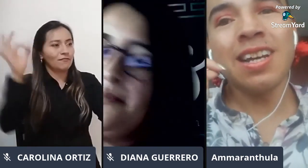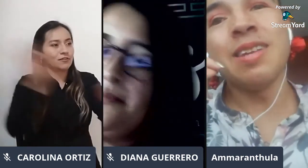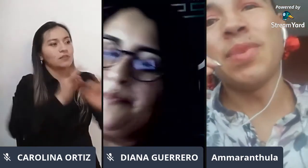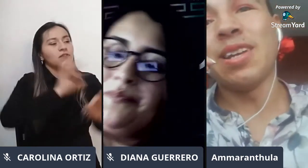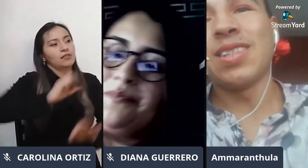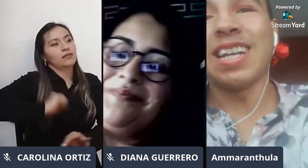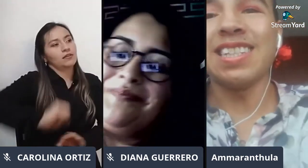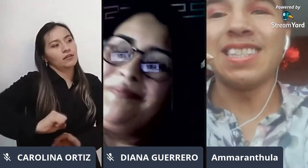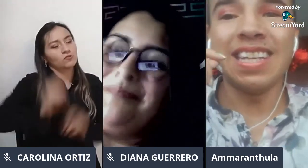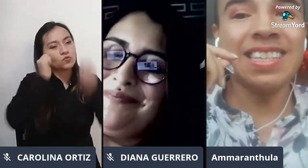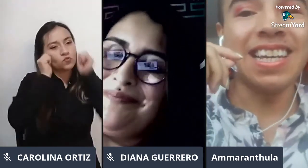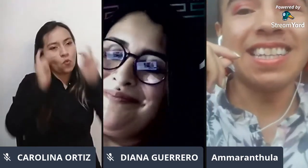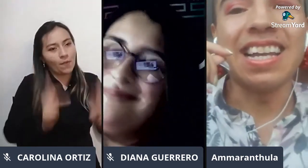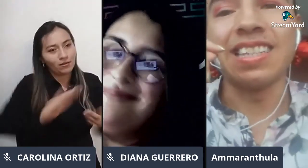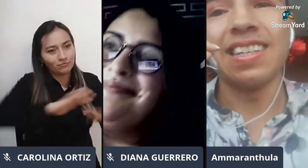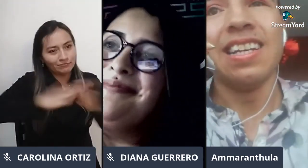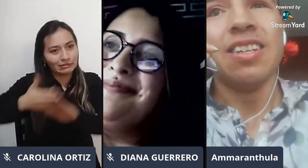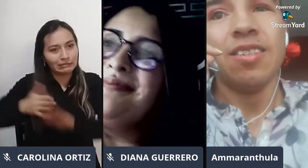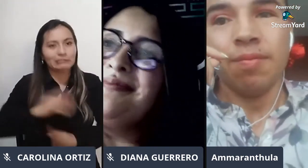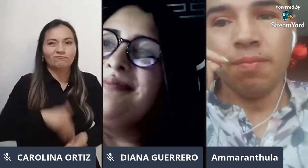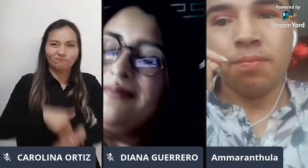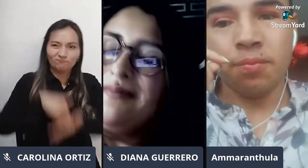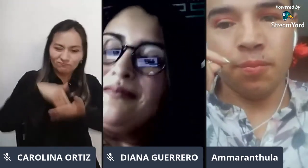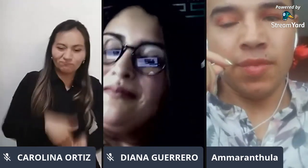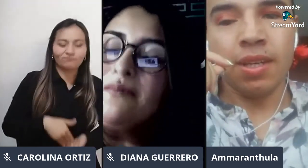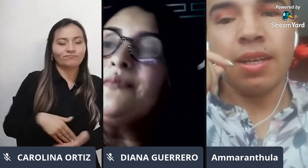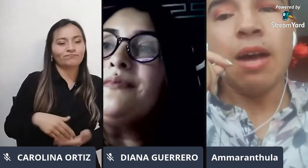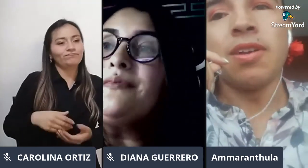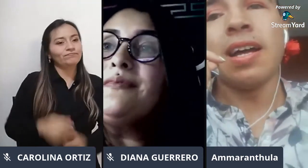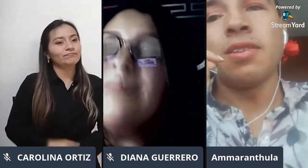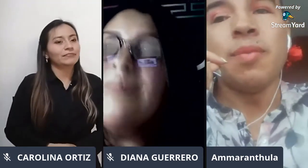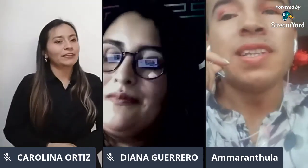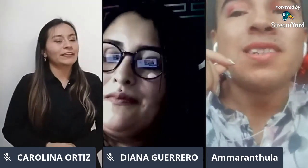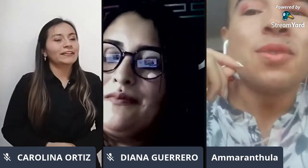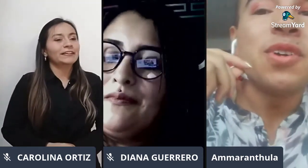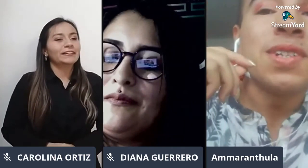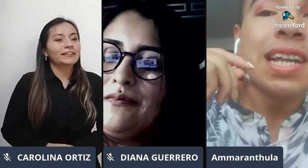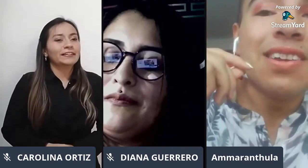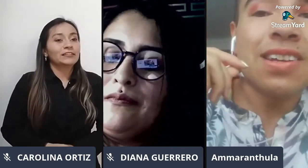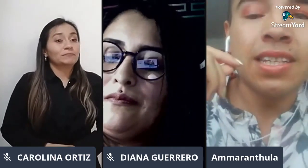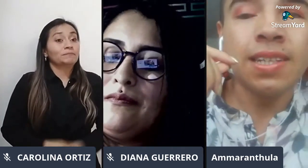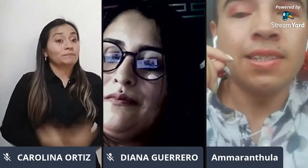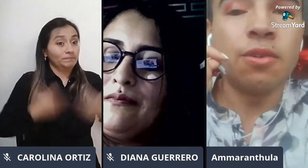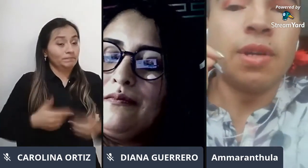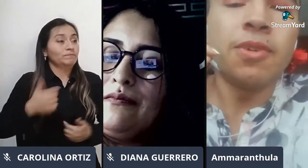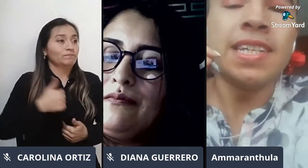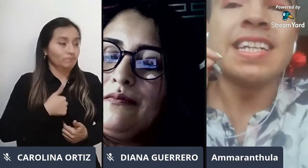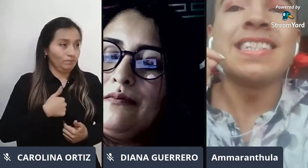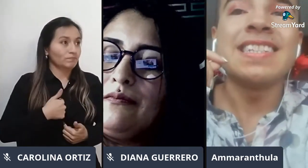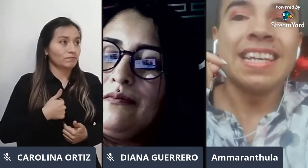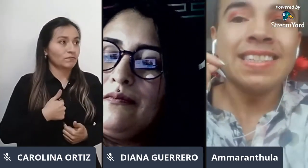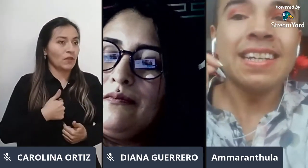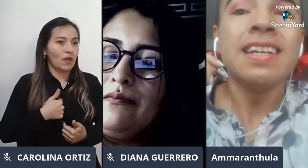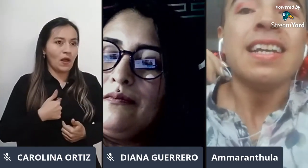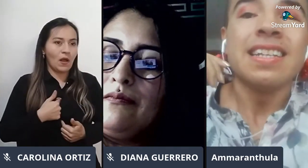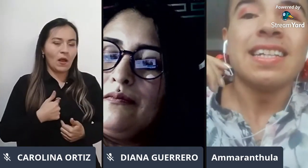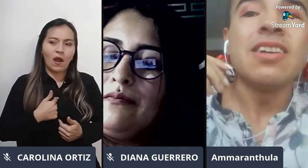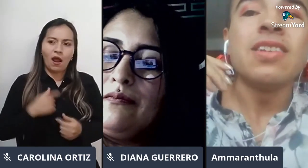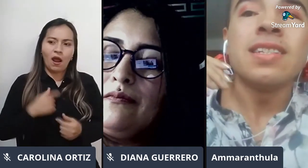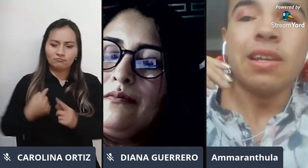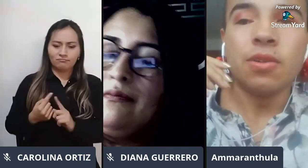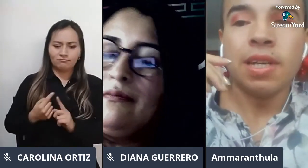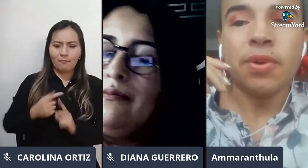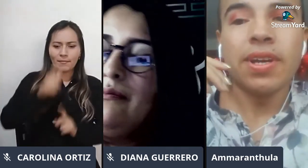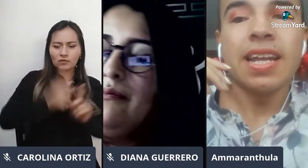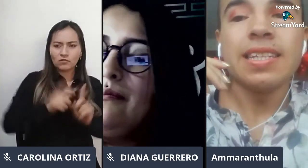Pedagógica Nacional, en pie de lucha y resistencia y tales. Bueno, actualmente soy vocera de la organización Cuerpos en Resistencia,